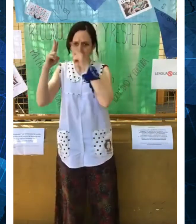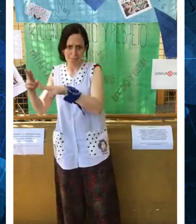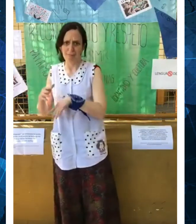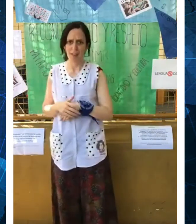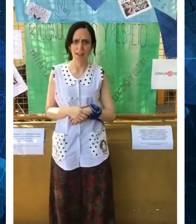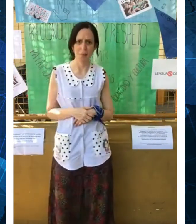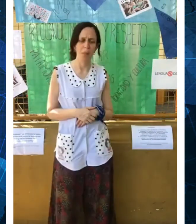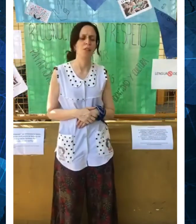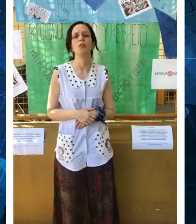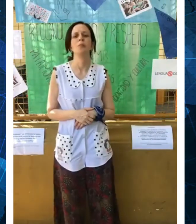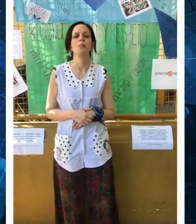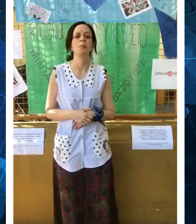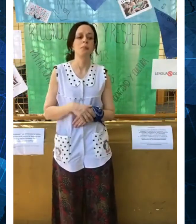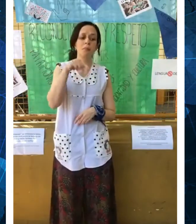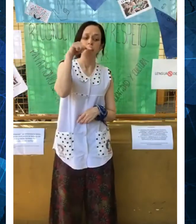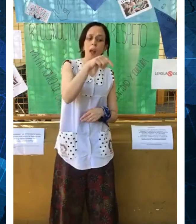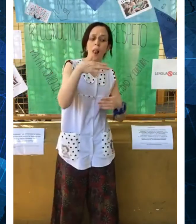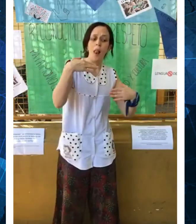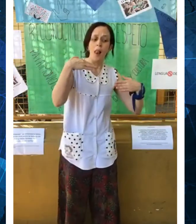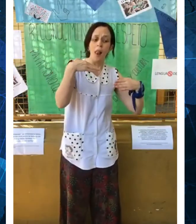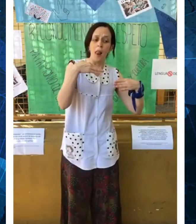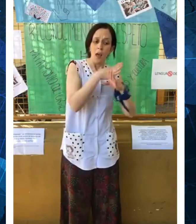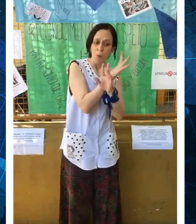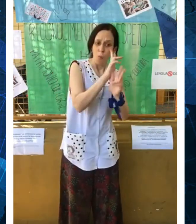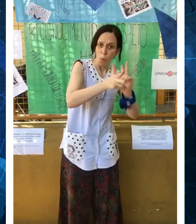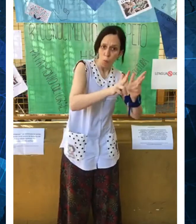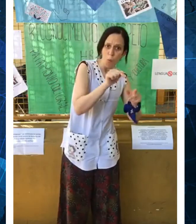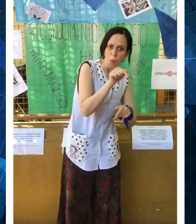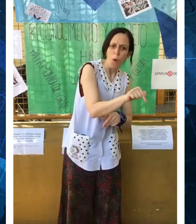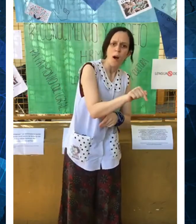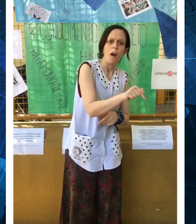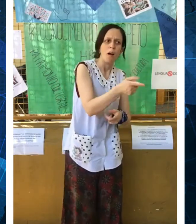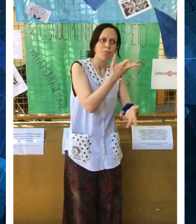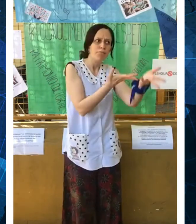Pero son dos lenguas diferentes.